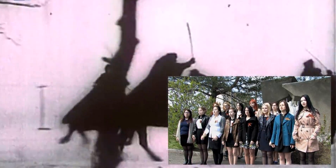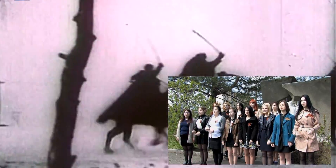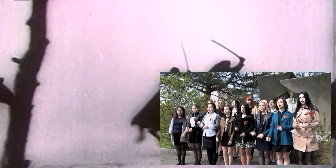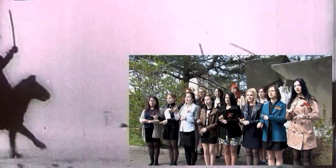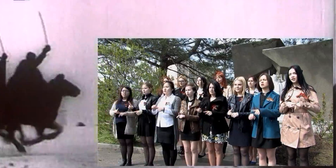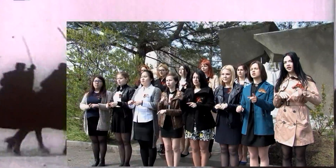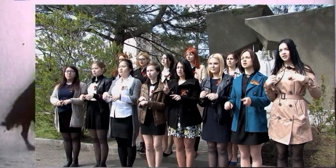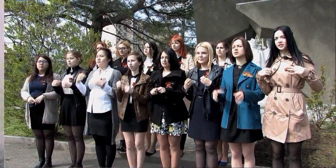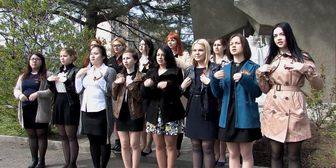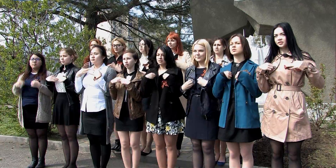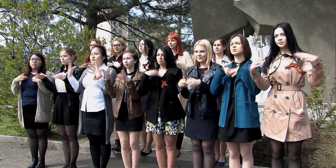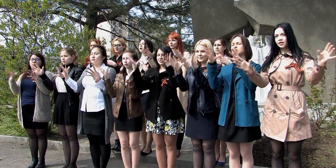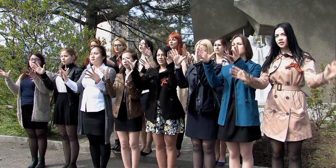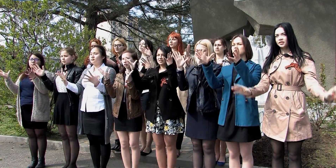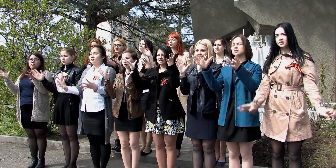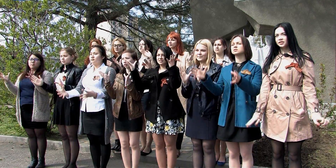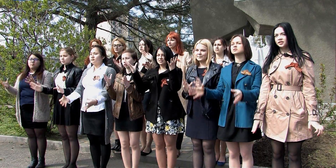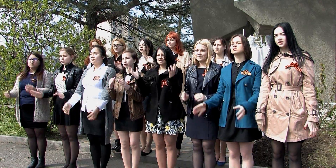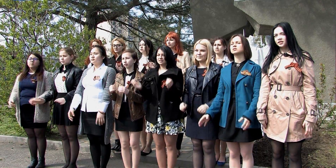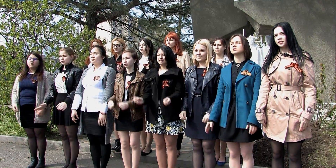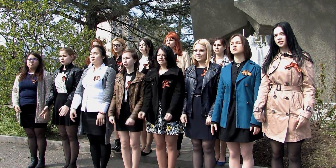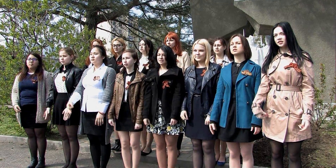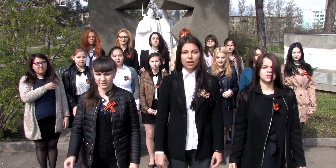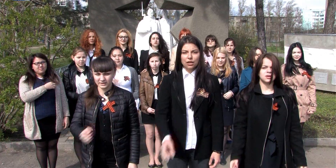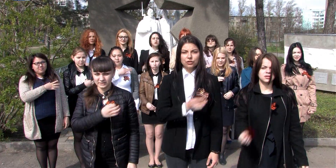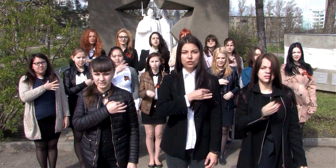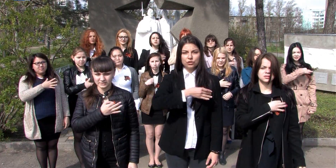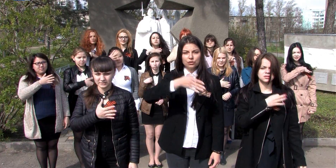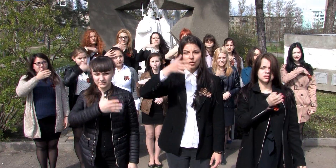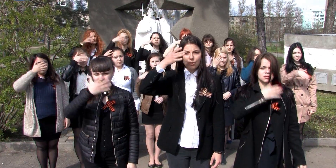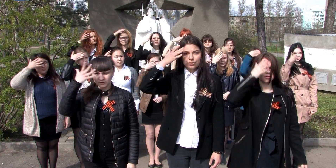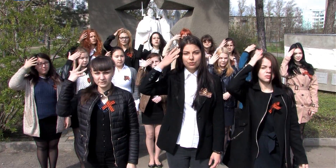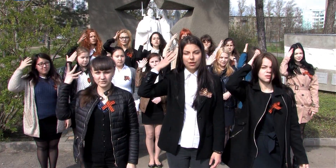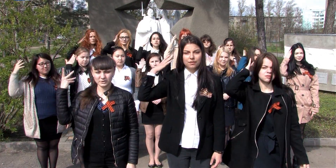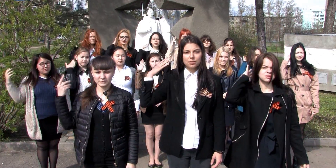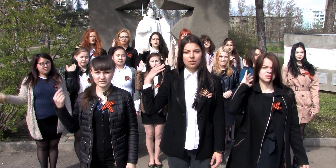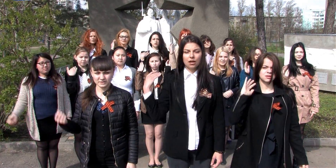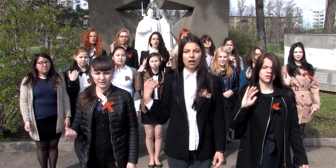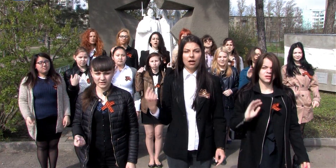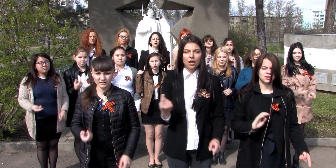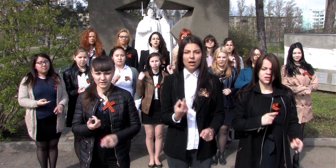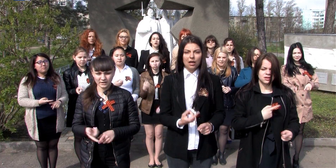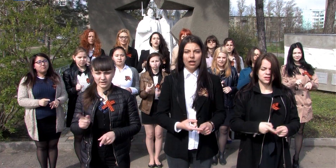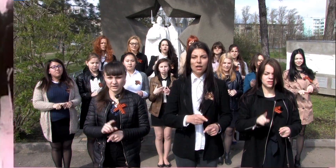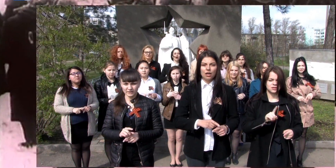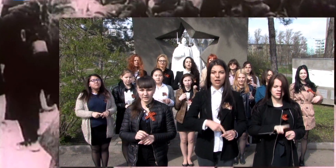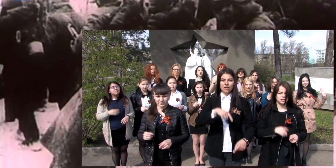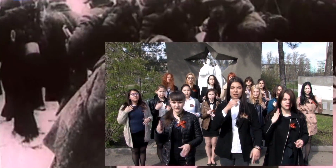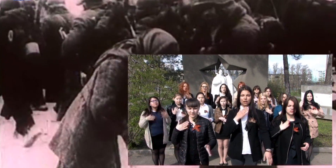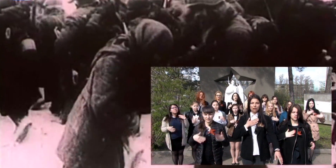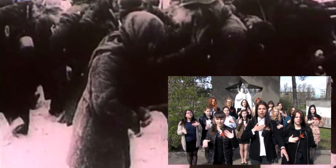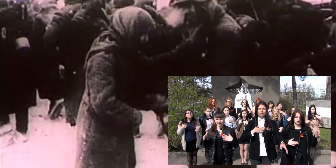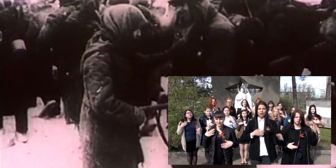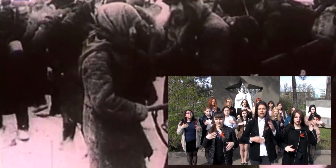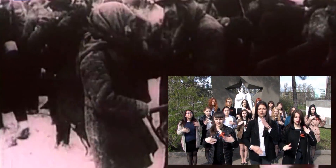пропах. Это праздник с сединою на висках.